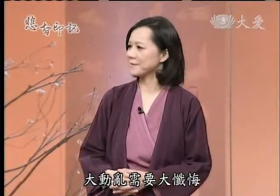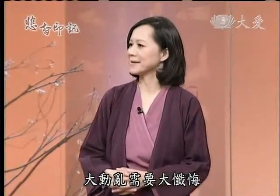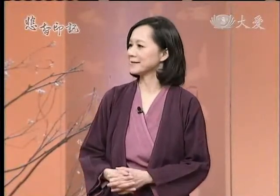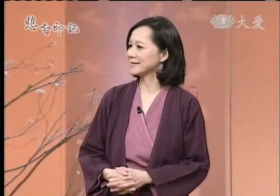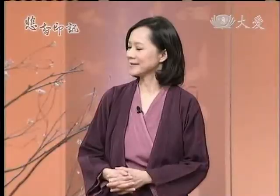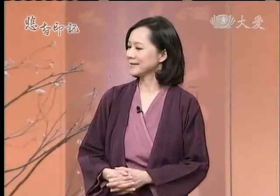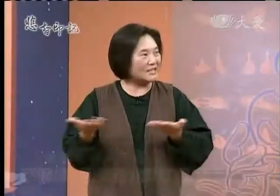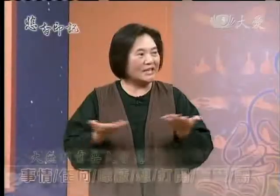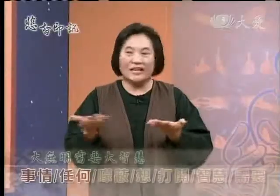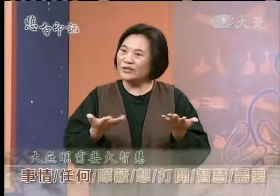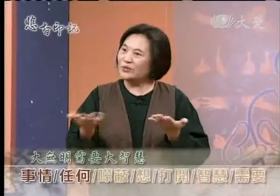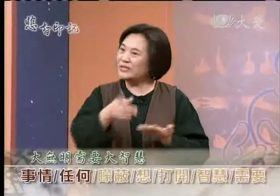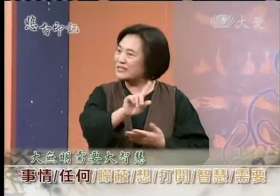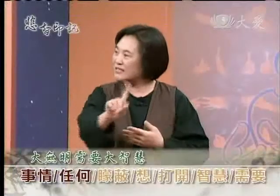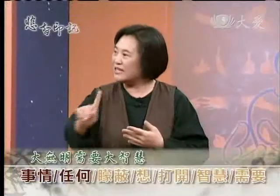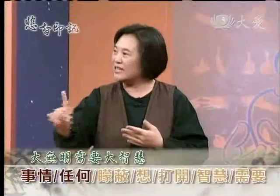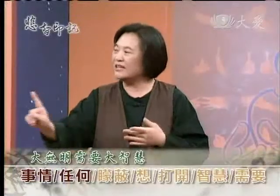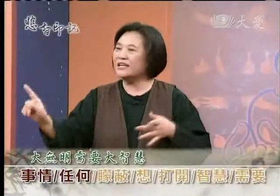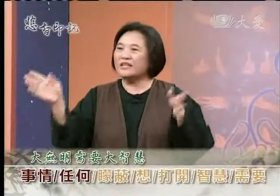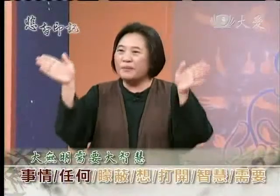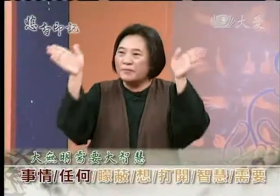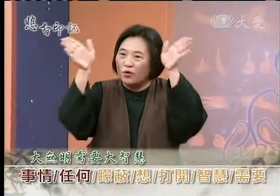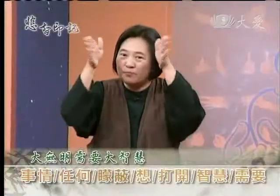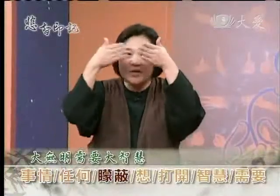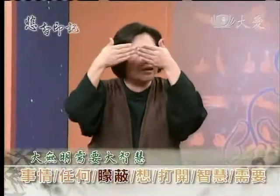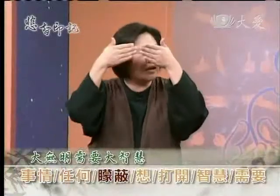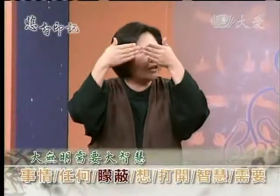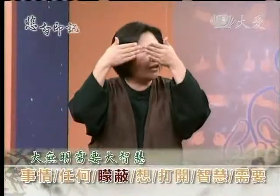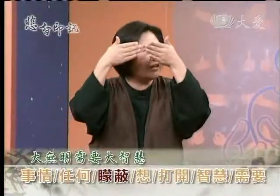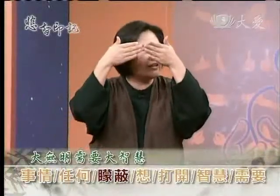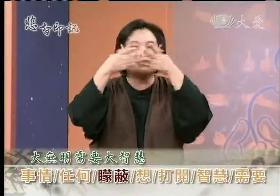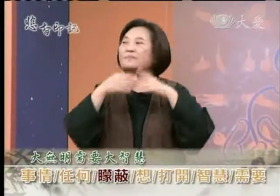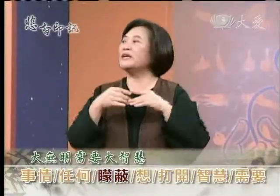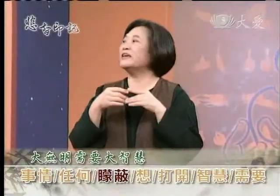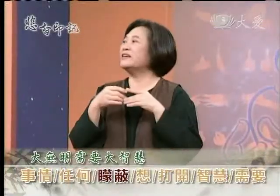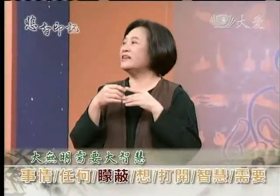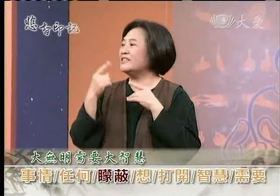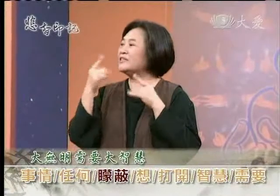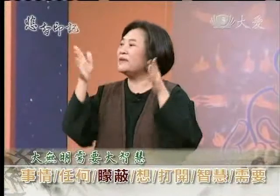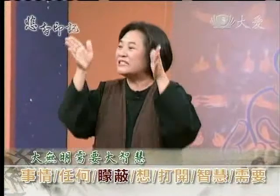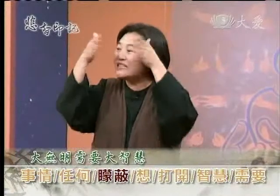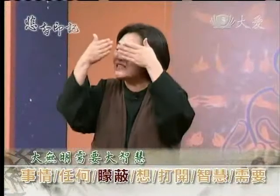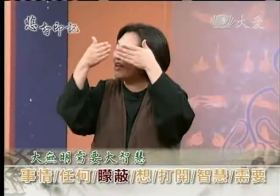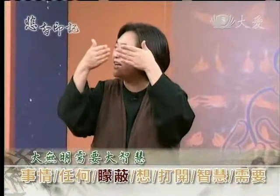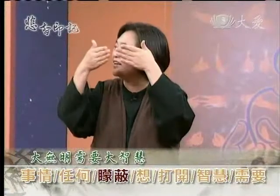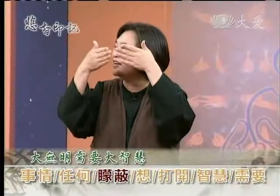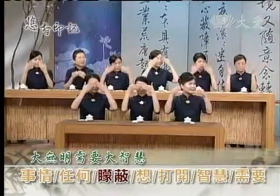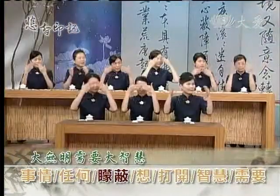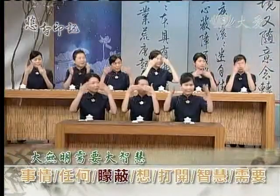悔。 很多的事情你被蒙蔽了，好像被眼睛被遮起 来遮住了， 那如